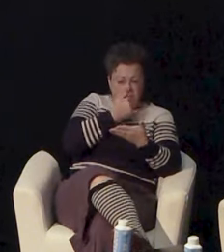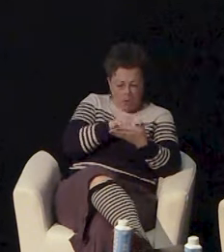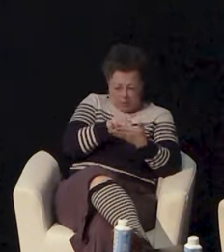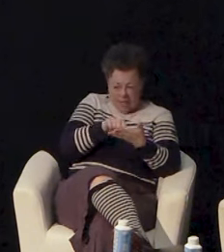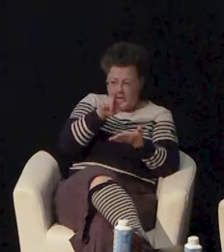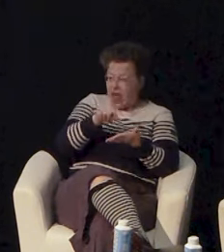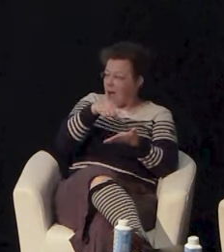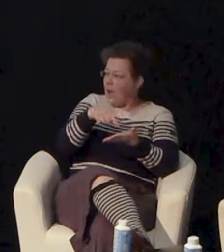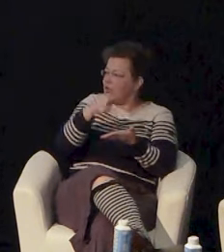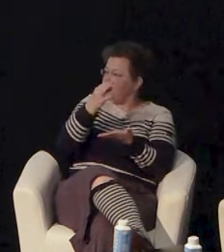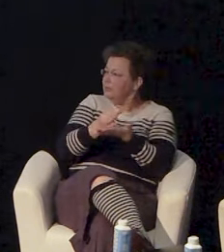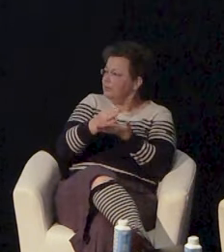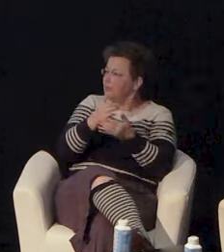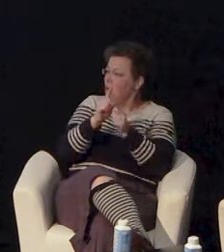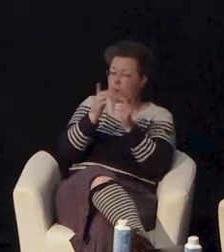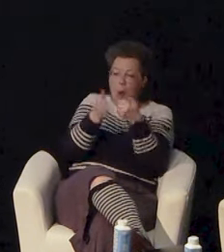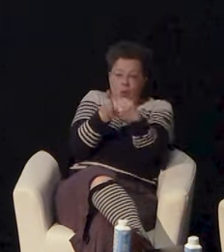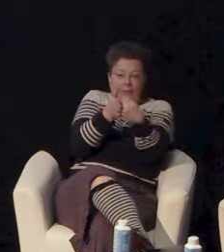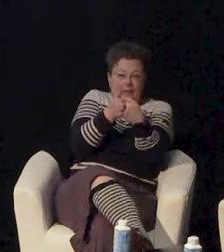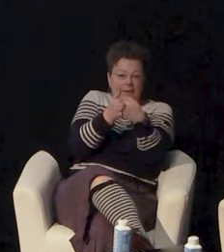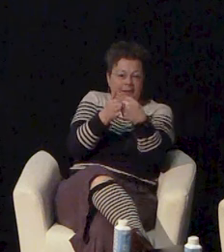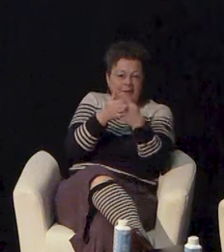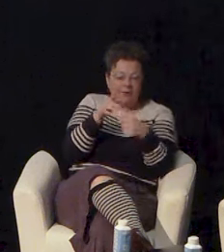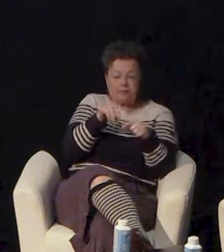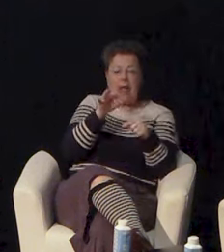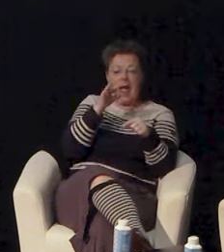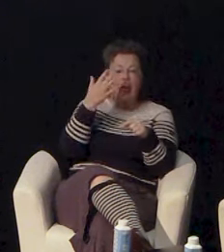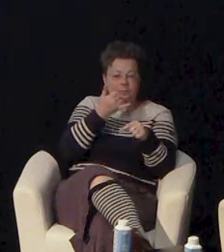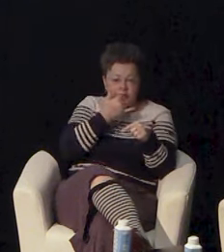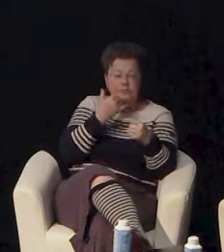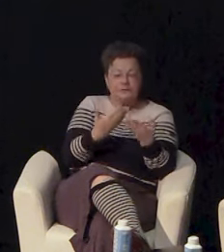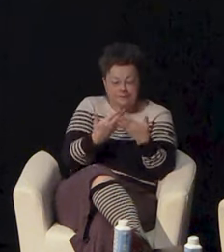Quand on revient sur une erreur faite par un étudiant,